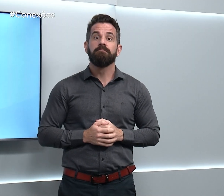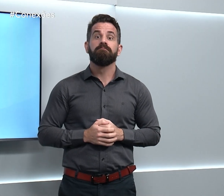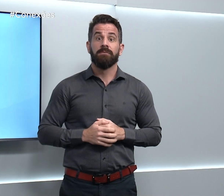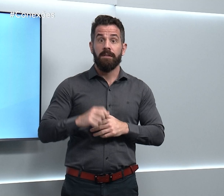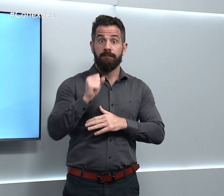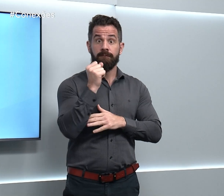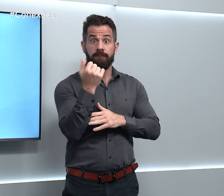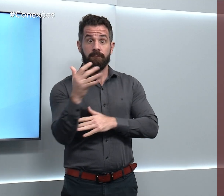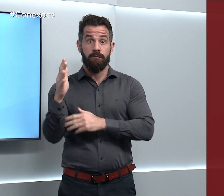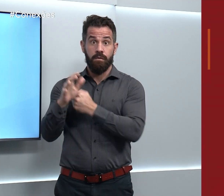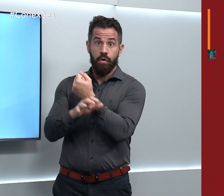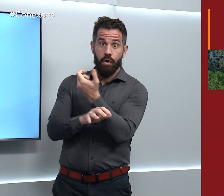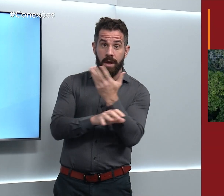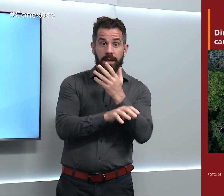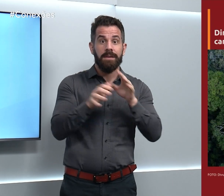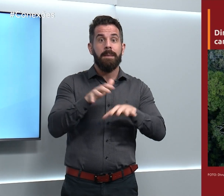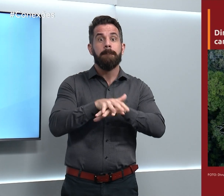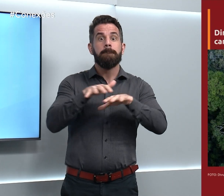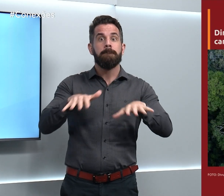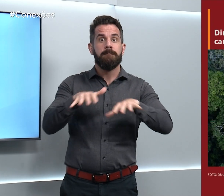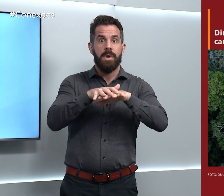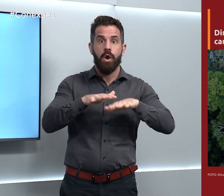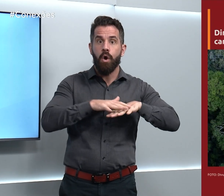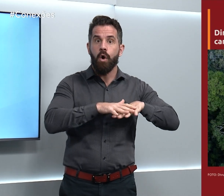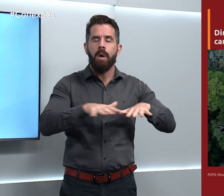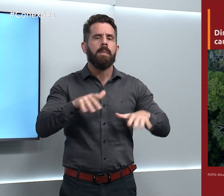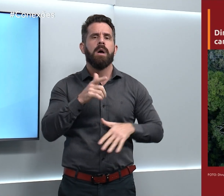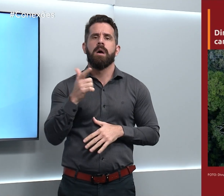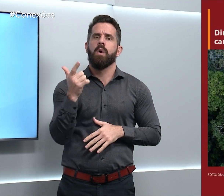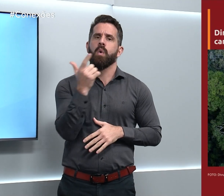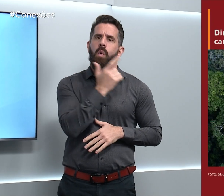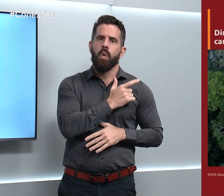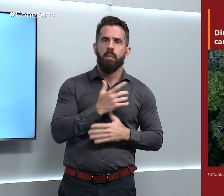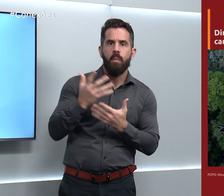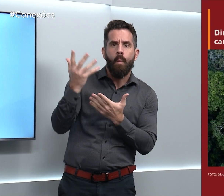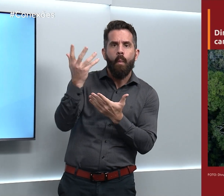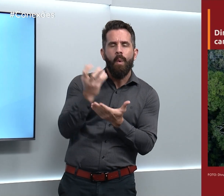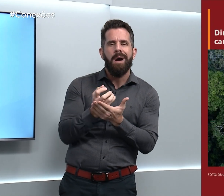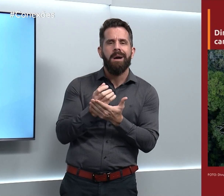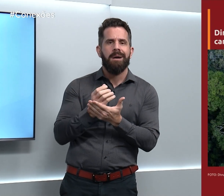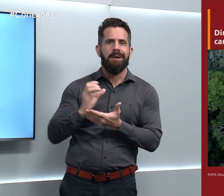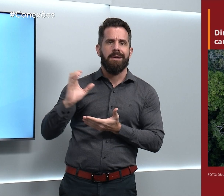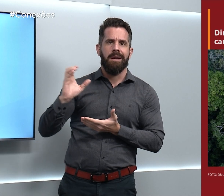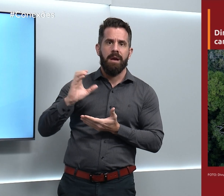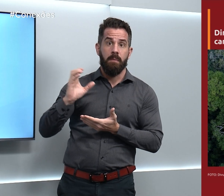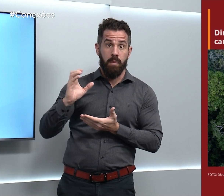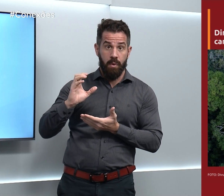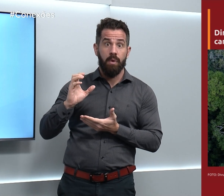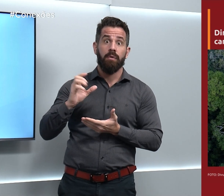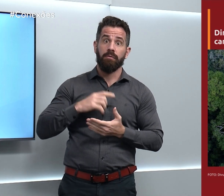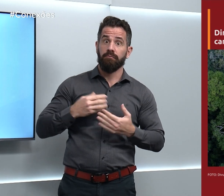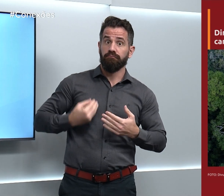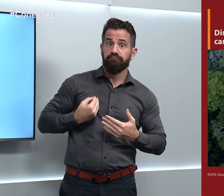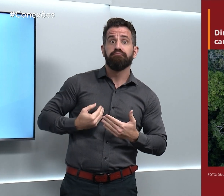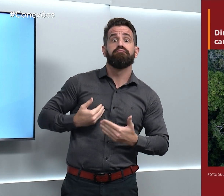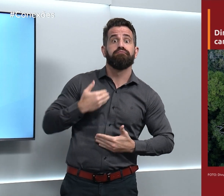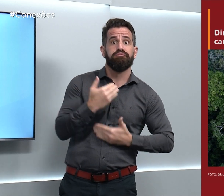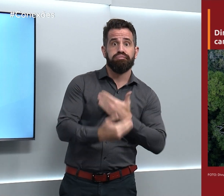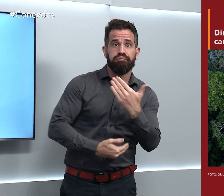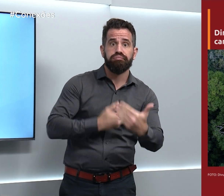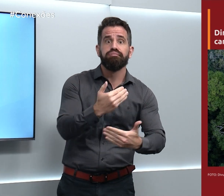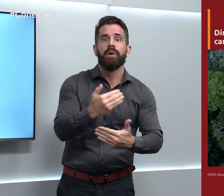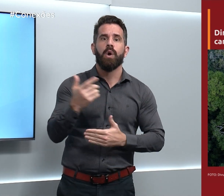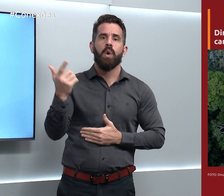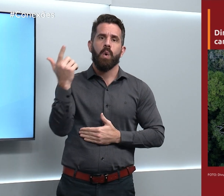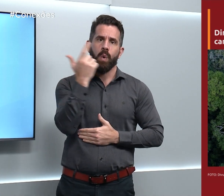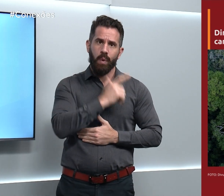Florestas e outros biomas terrestres não têm conseguido absorver gás carbônico em ritmo suficiente para fazer